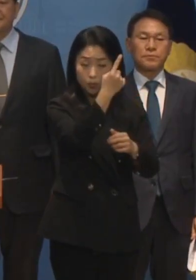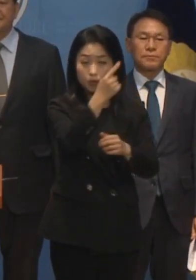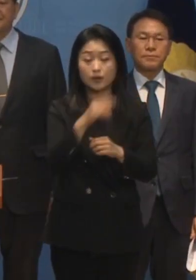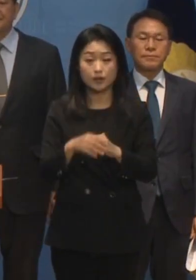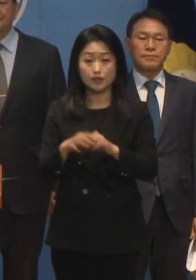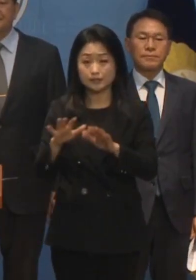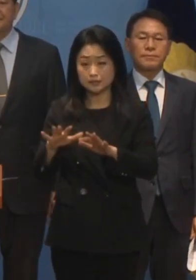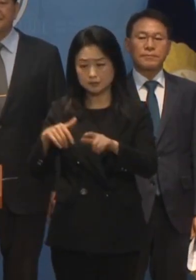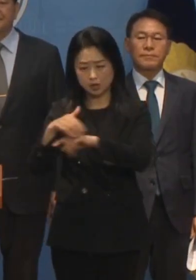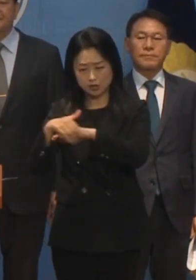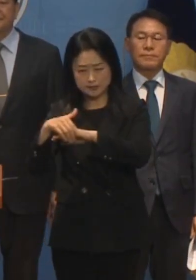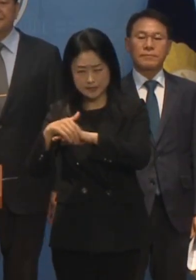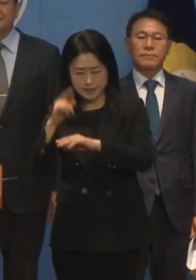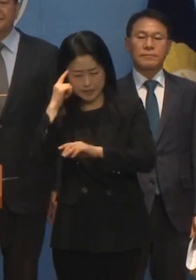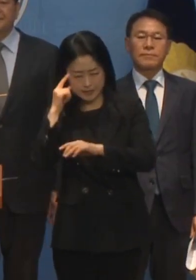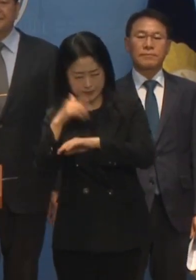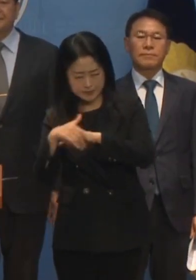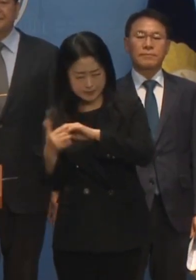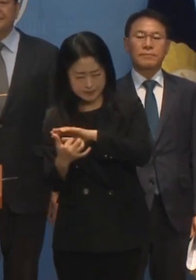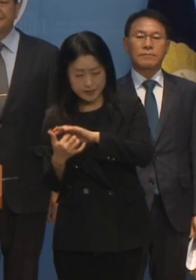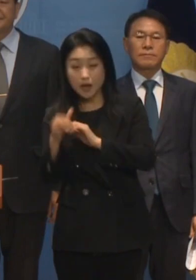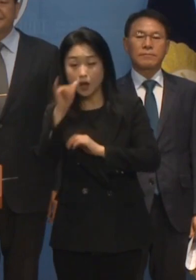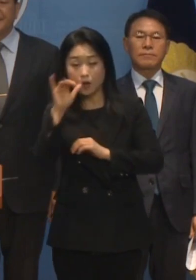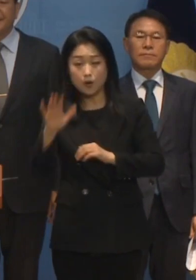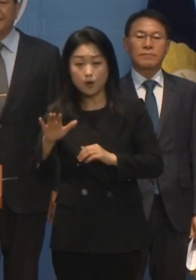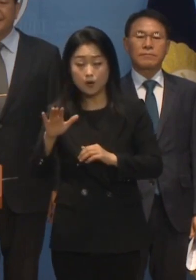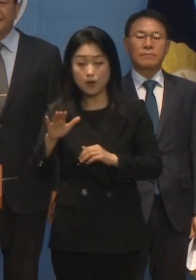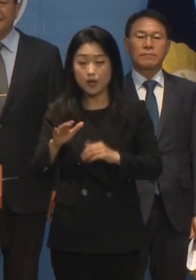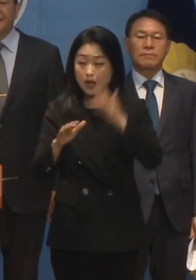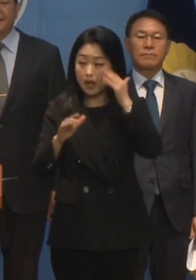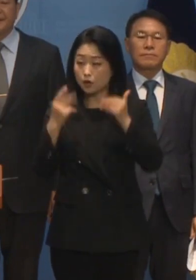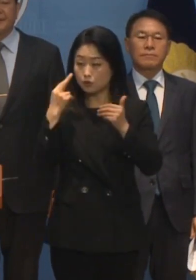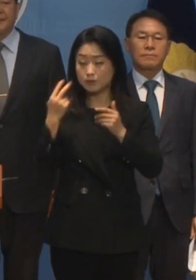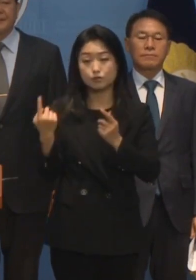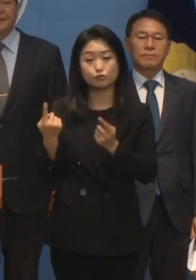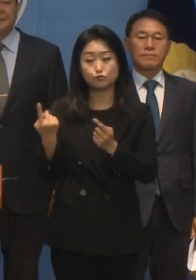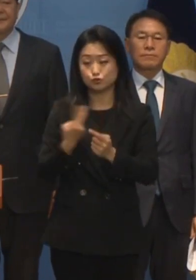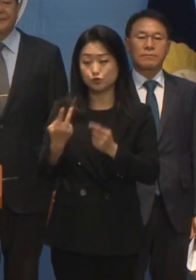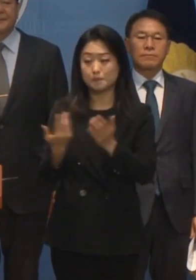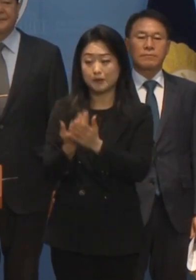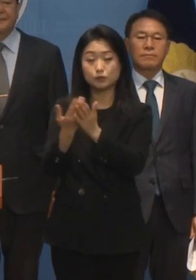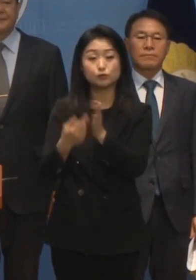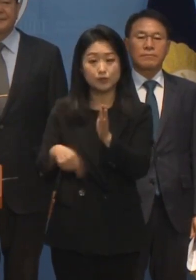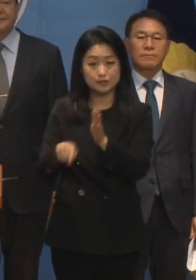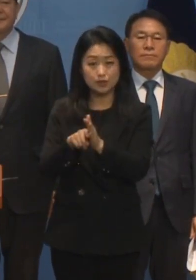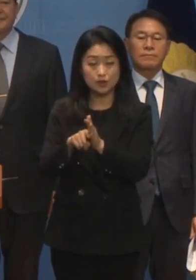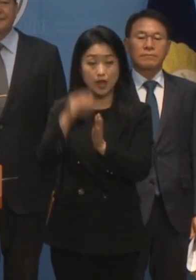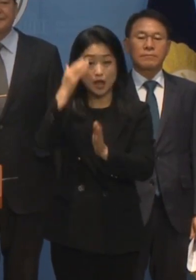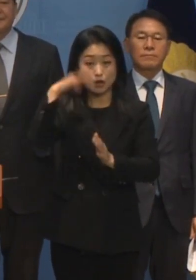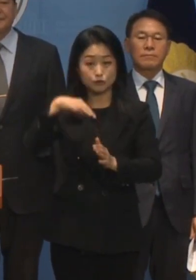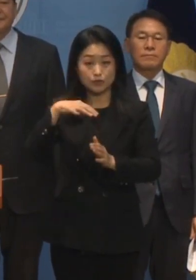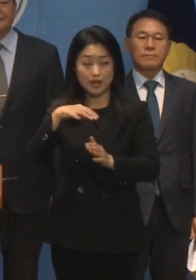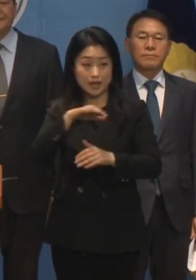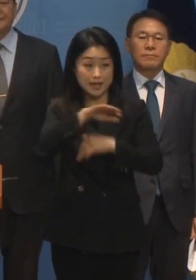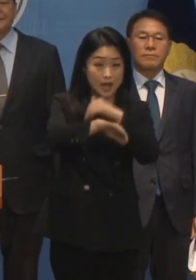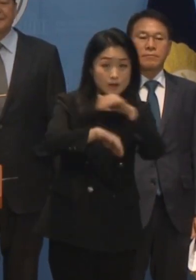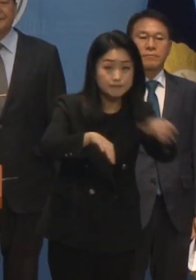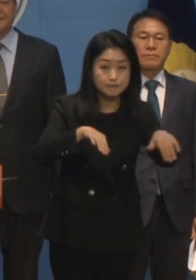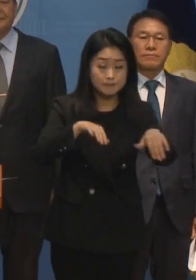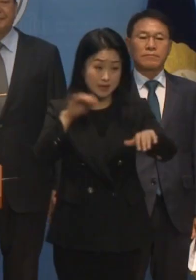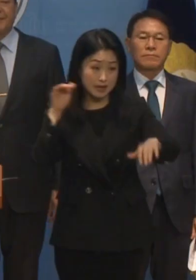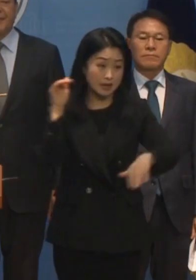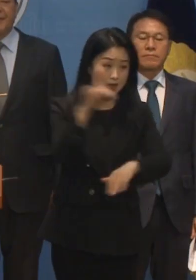수 있는 겁니다. 한미관계의 지속적 발전을 고려해서라도 우리 정부의 성급한 개입은